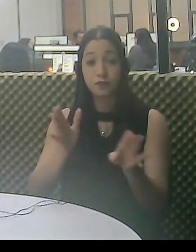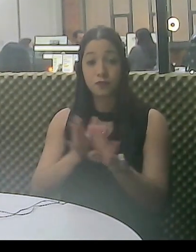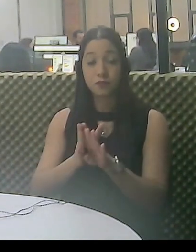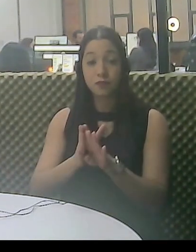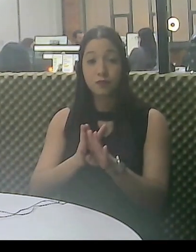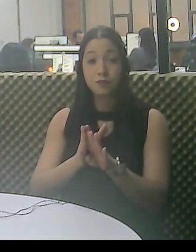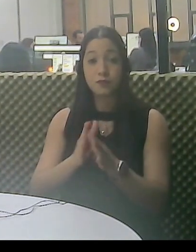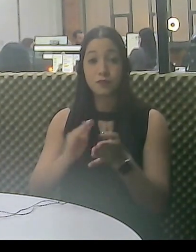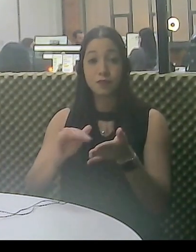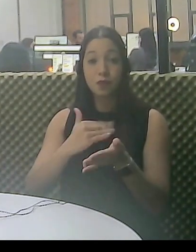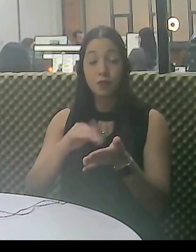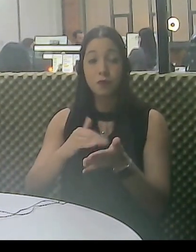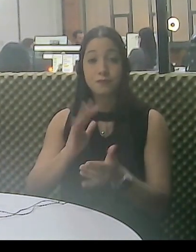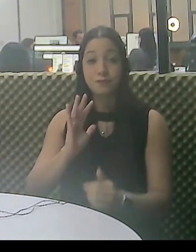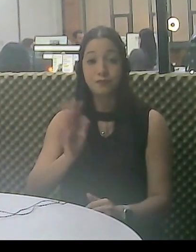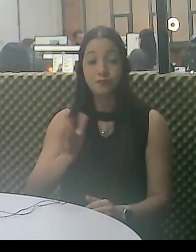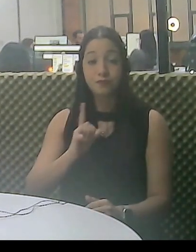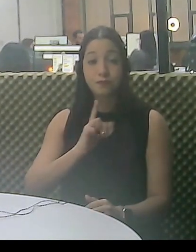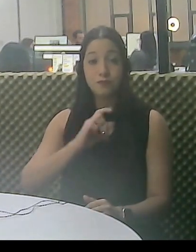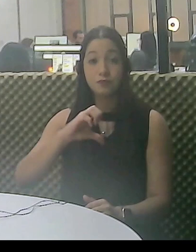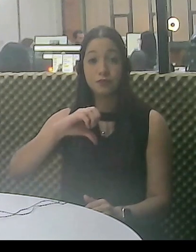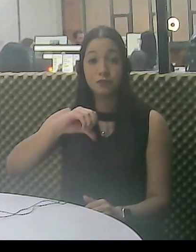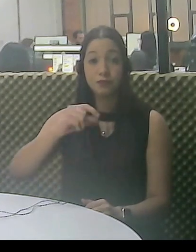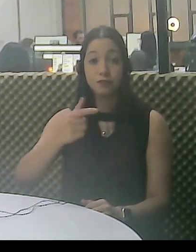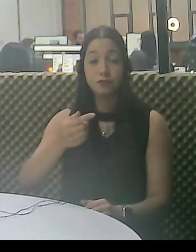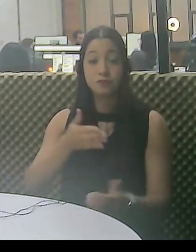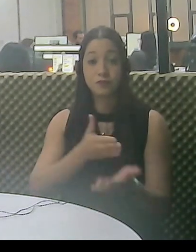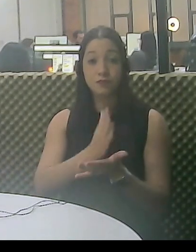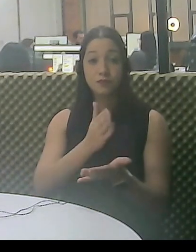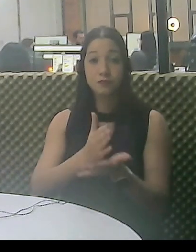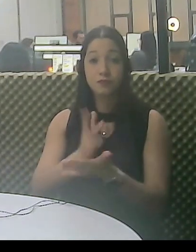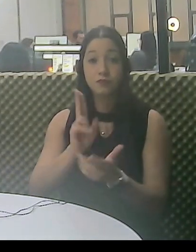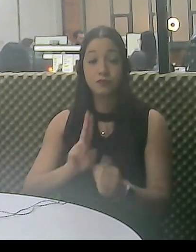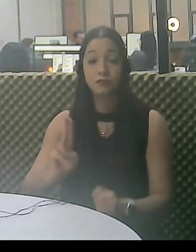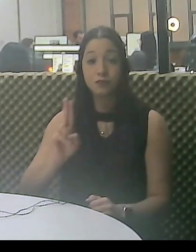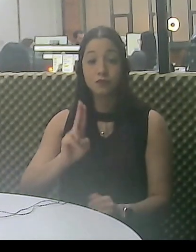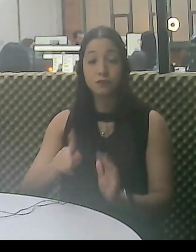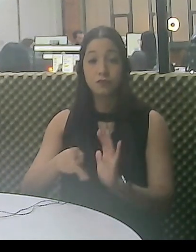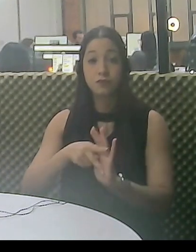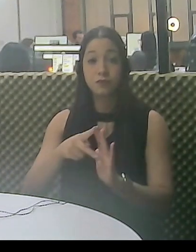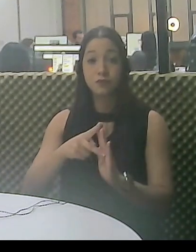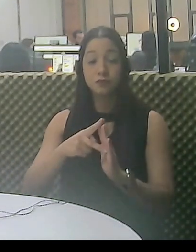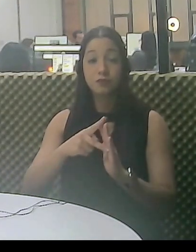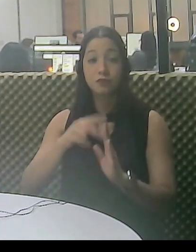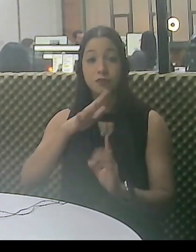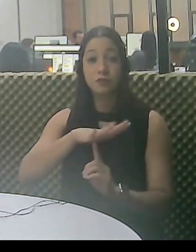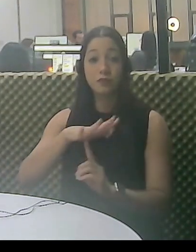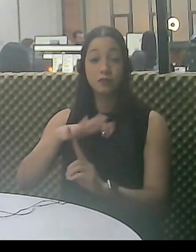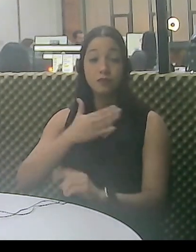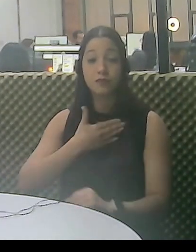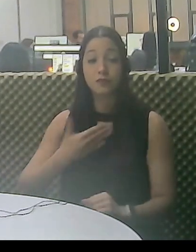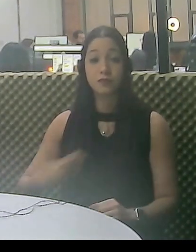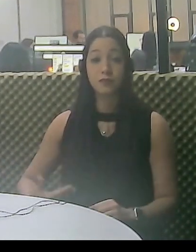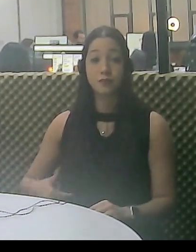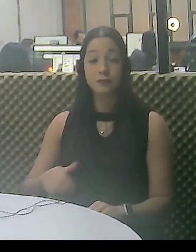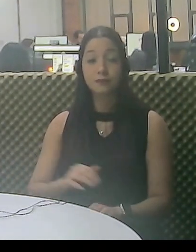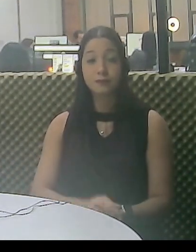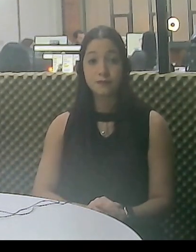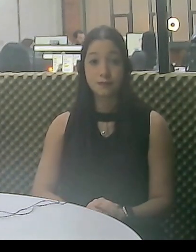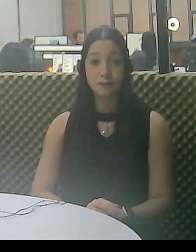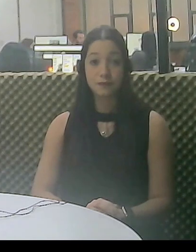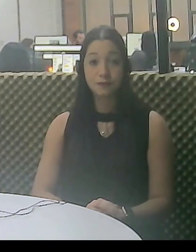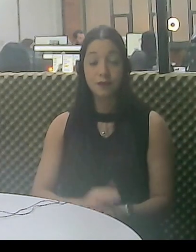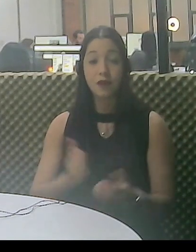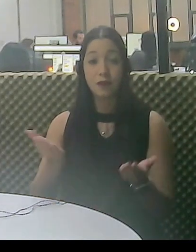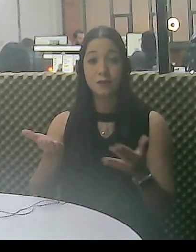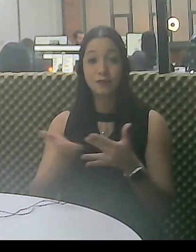a Secretaria já concedeu 97 autorizações para o uso dos boxes do condomínio público. Agora